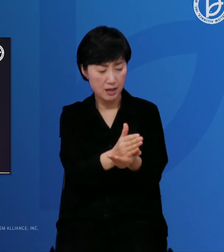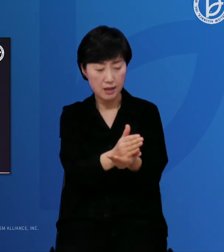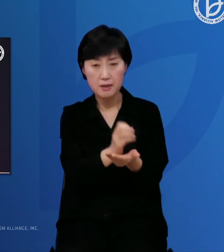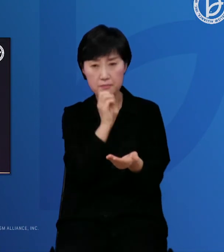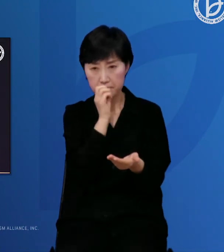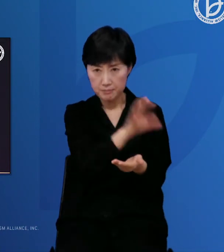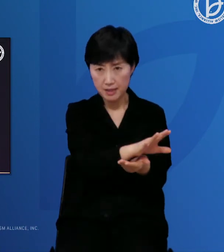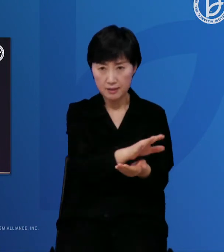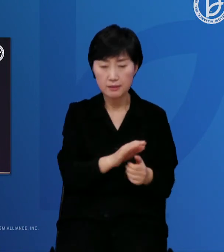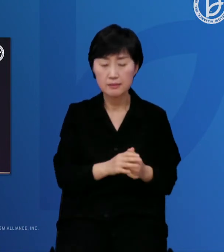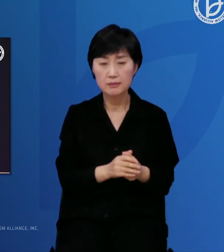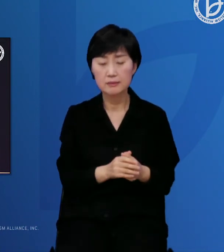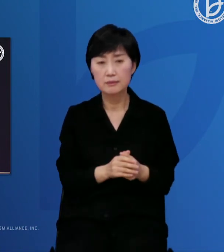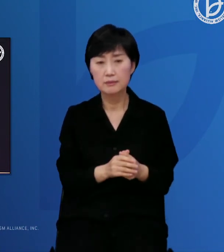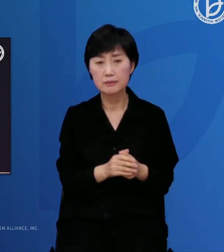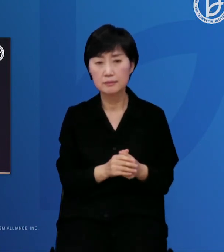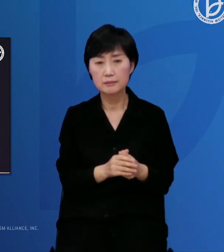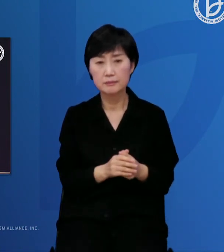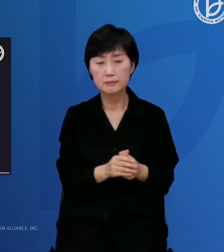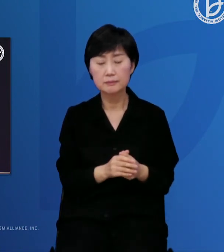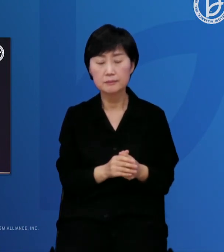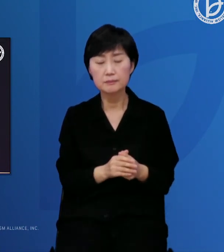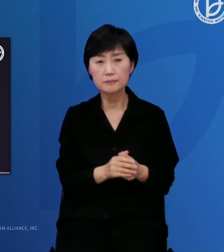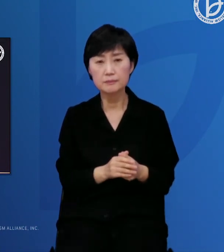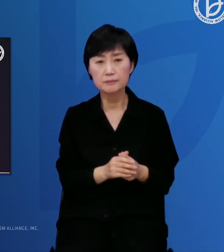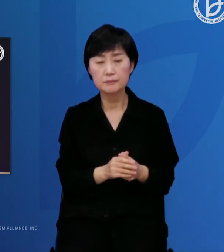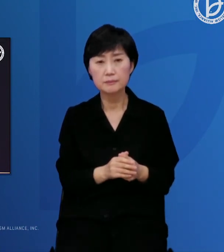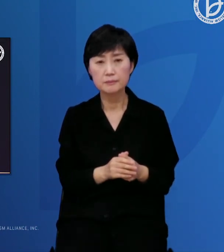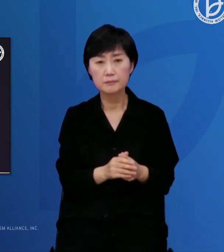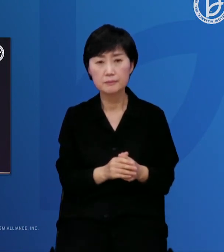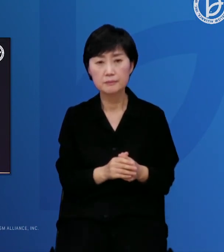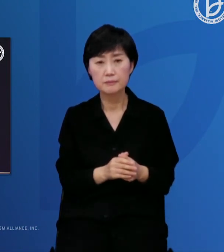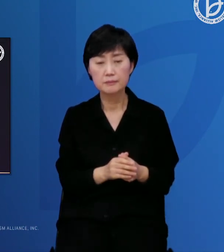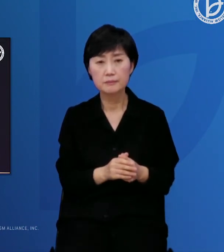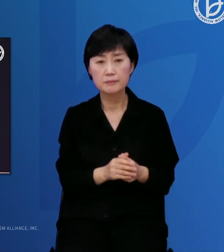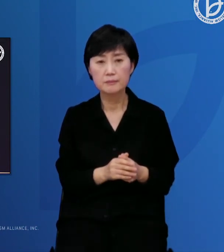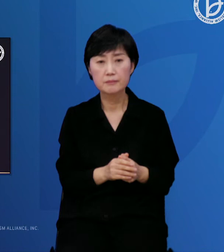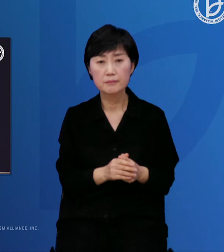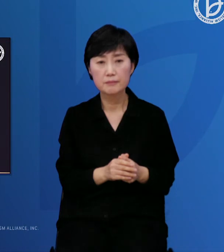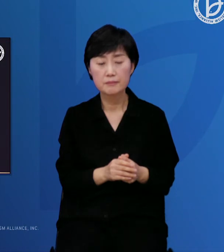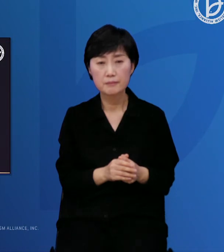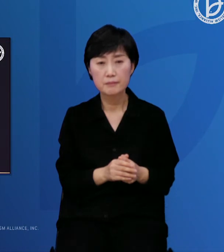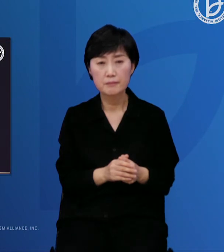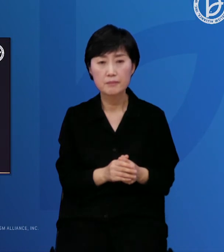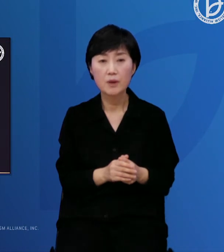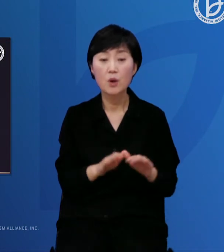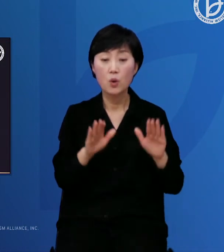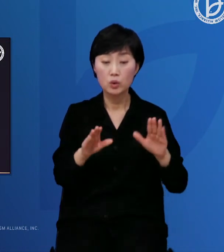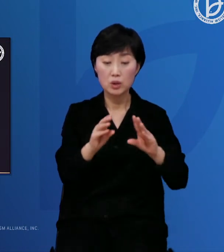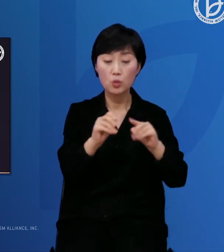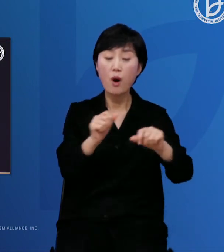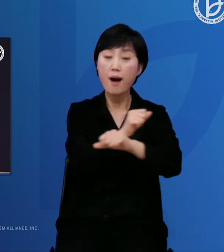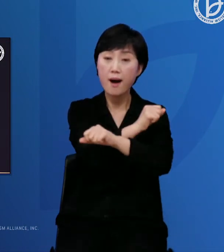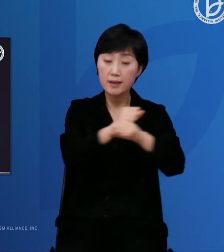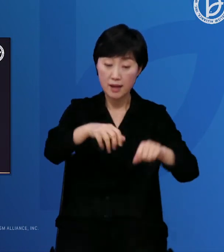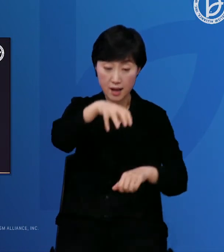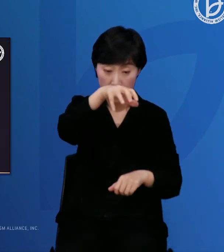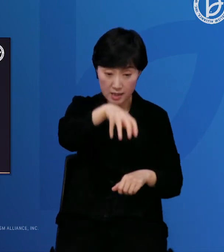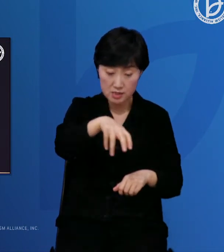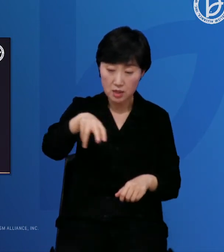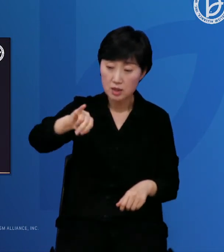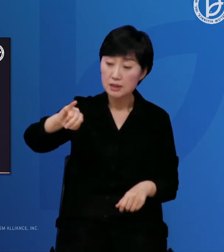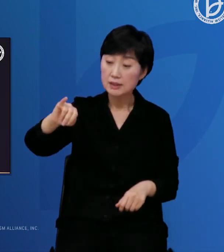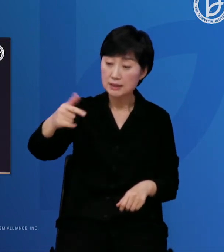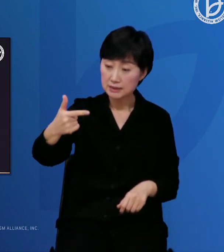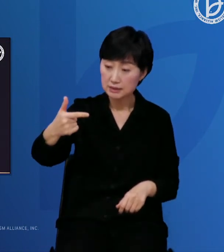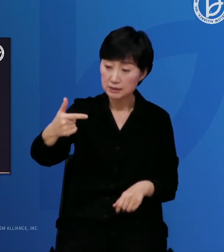that you shall not put the Lord your God to the test. 그게 광야에서 신명기 6장